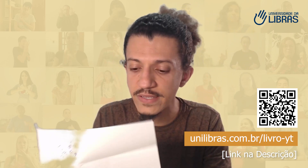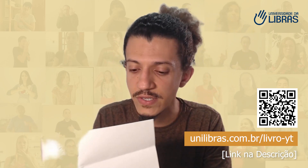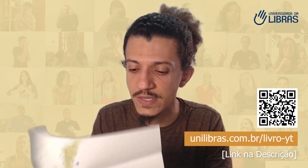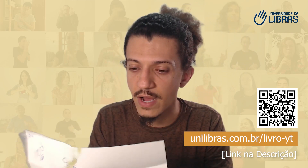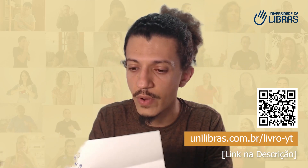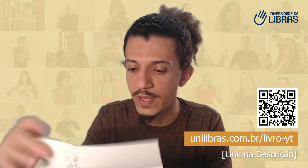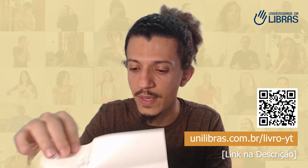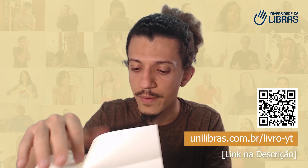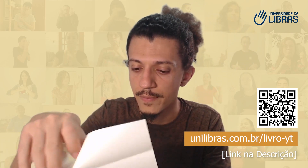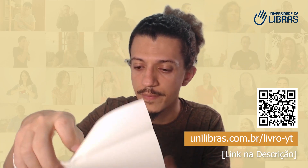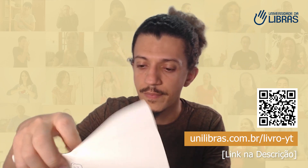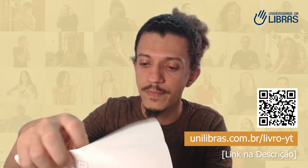Esse sinal aqui,